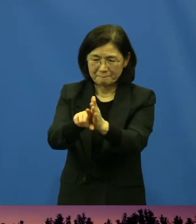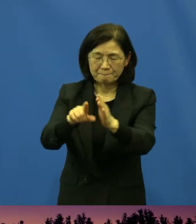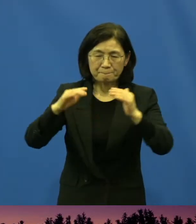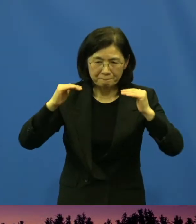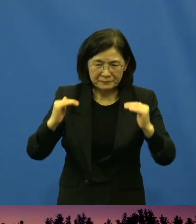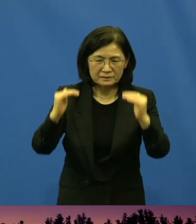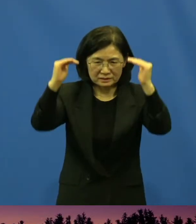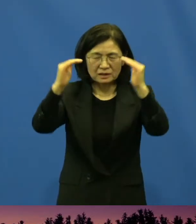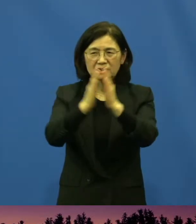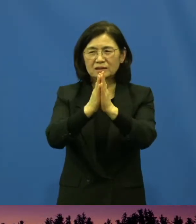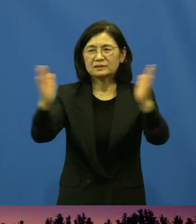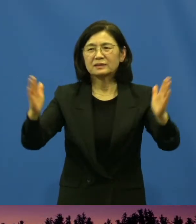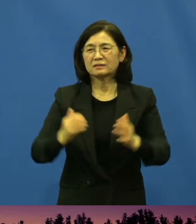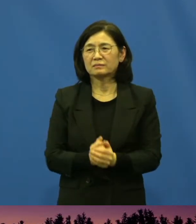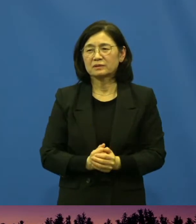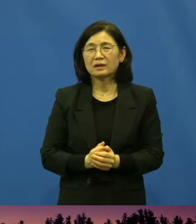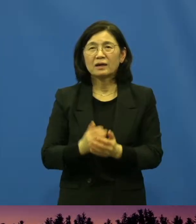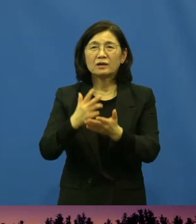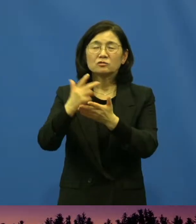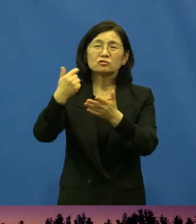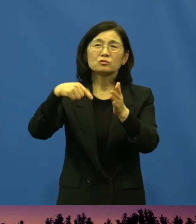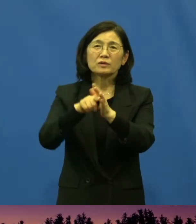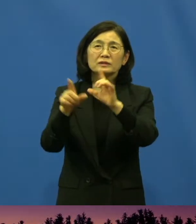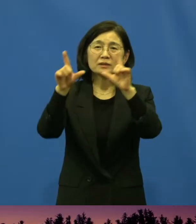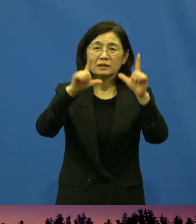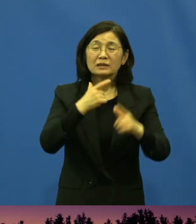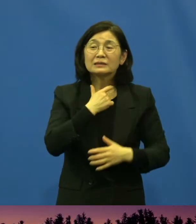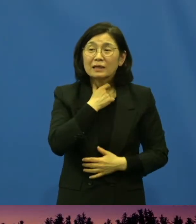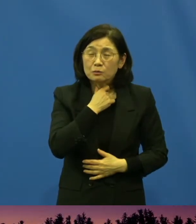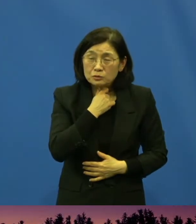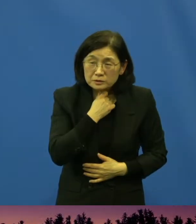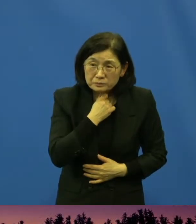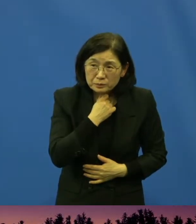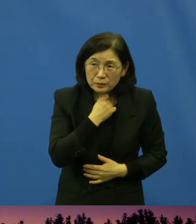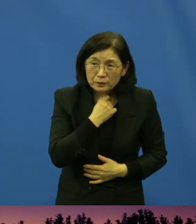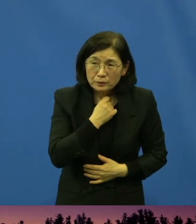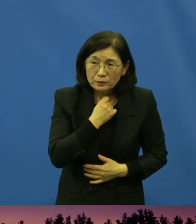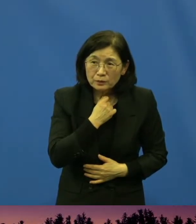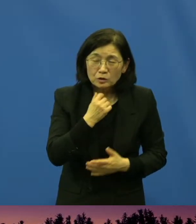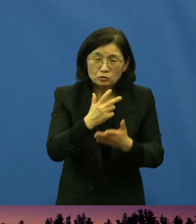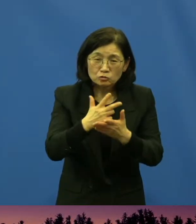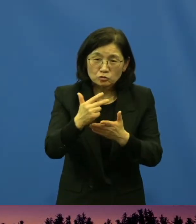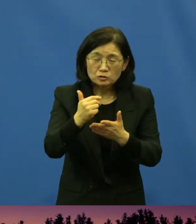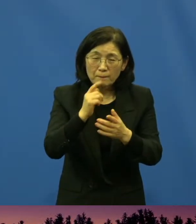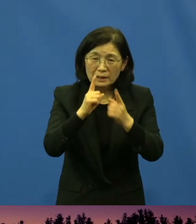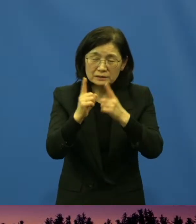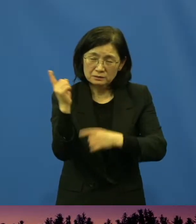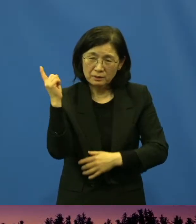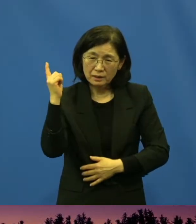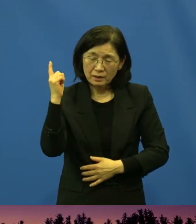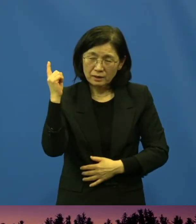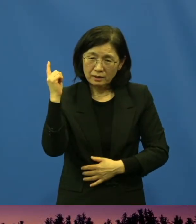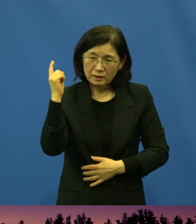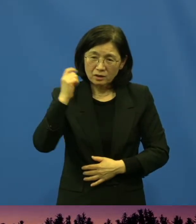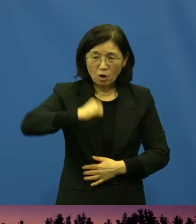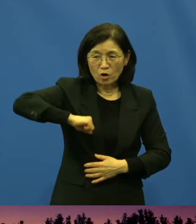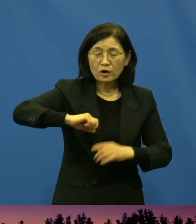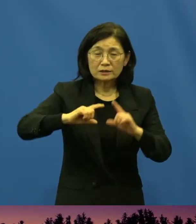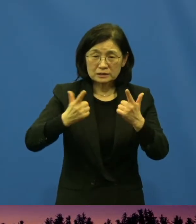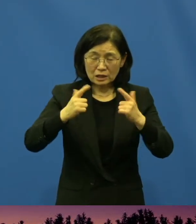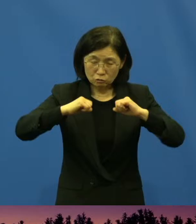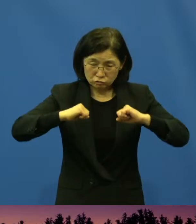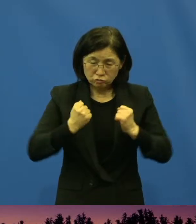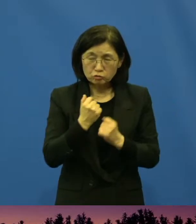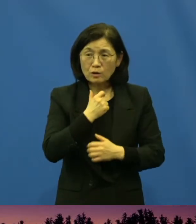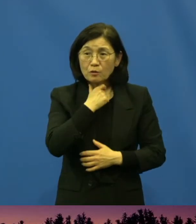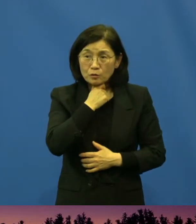주님을 위해 살고 싶어요. 내가 사랑하는 분의 마음을 거슬러고 싶지 않아. 여러분, 하나님은 우리가 자라가는 걸